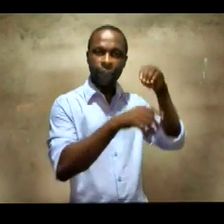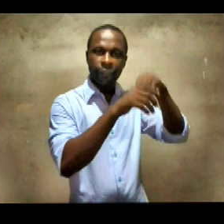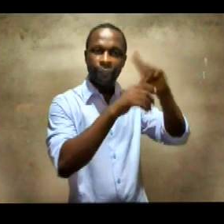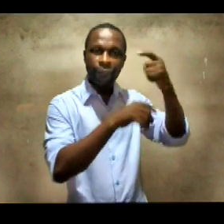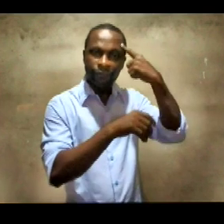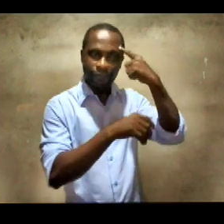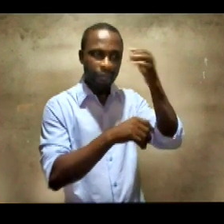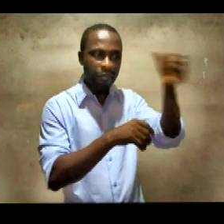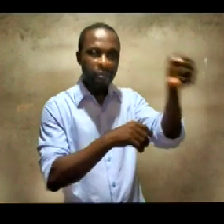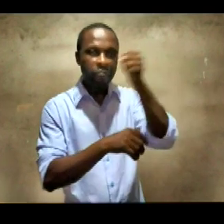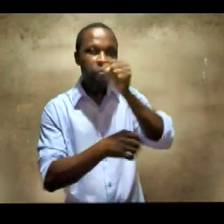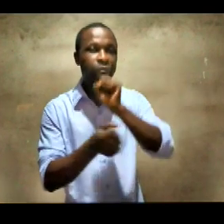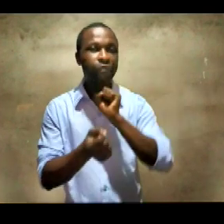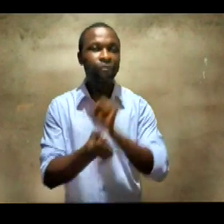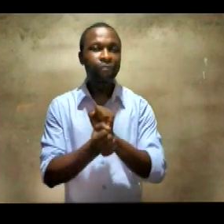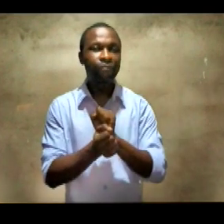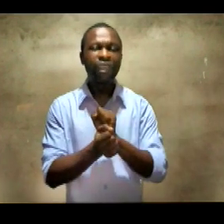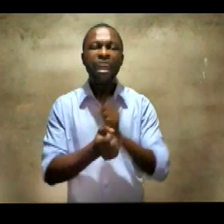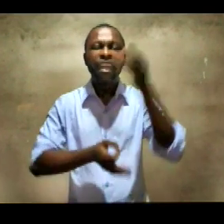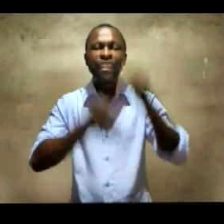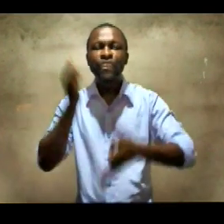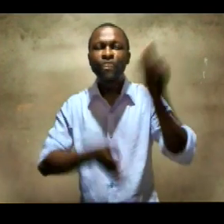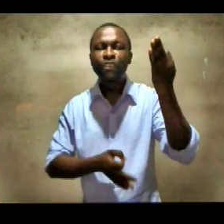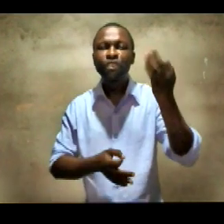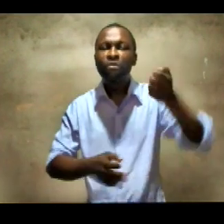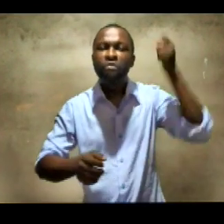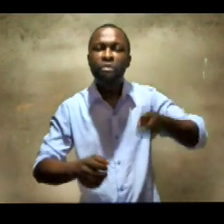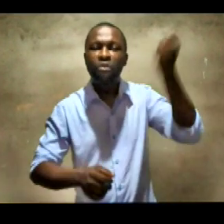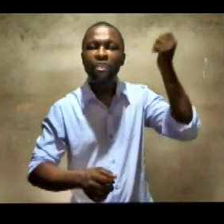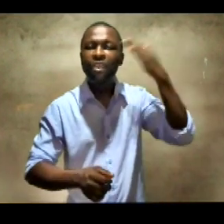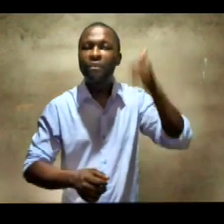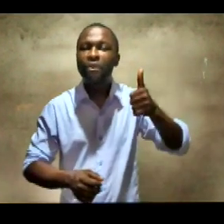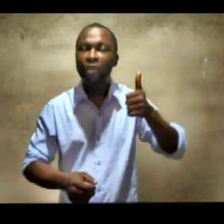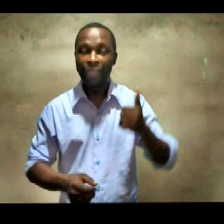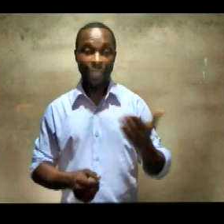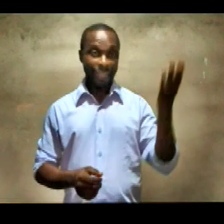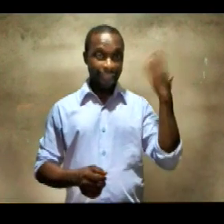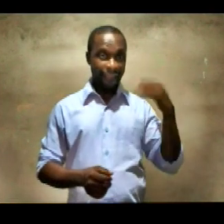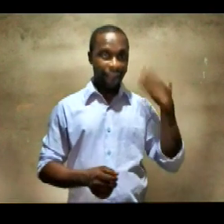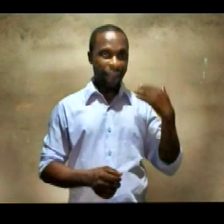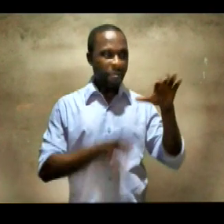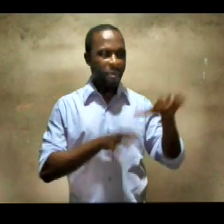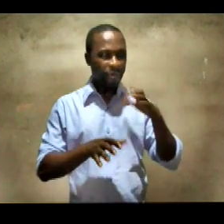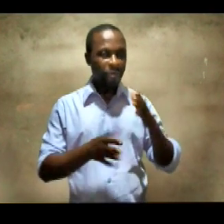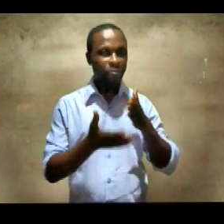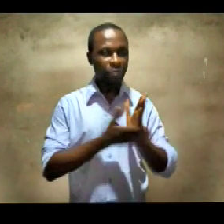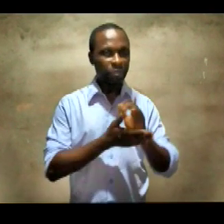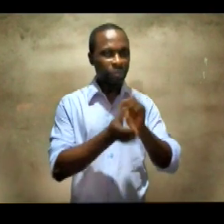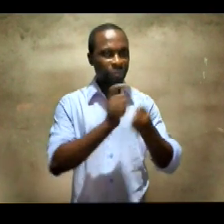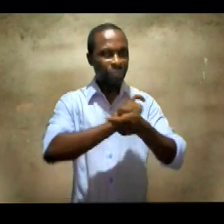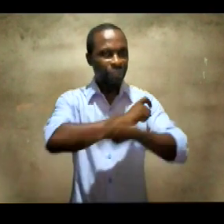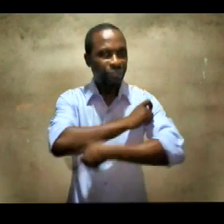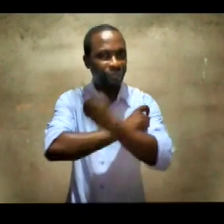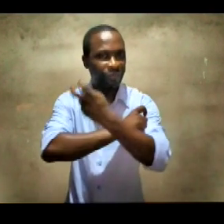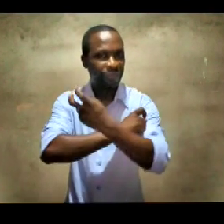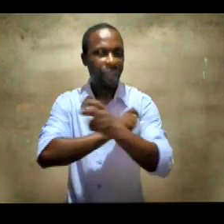ministres, ainsi que d'autres grands patrons du secteur automobile, s'est ouvert mercredi à Alger, en l'absence des avocats qui ont décidé de le